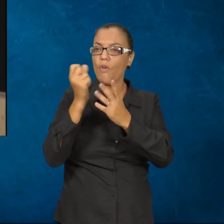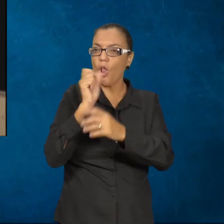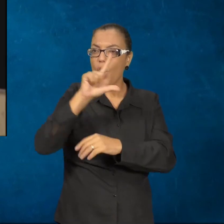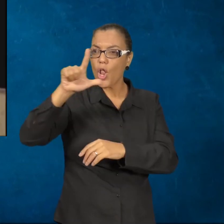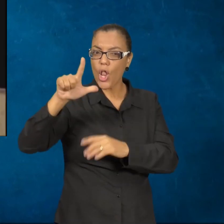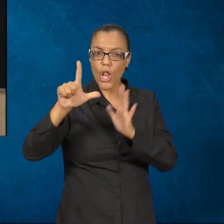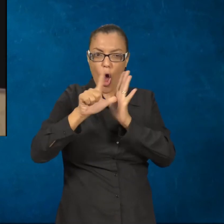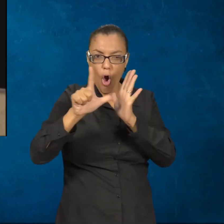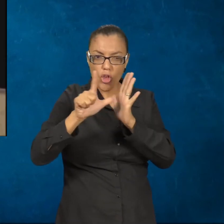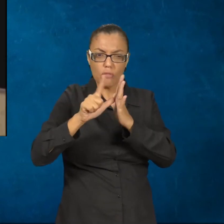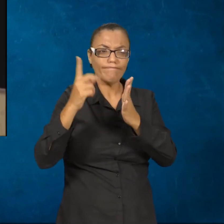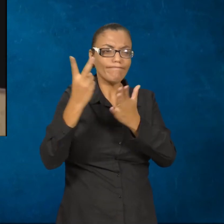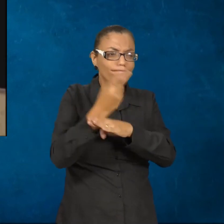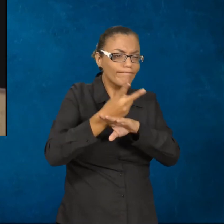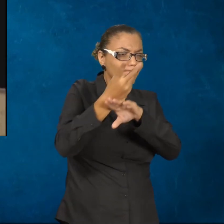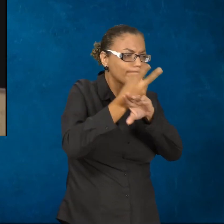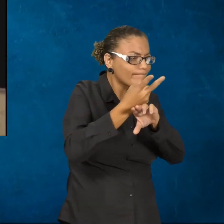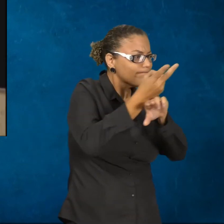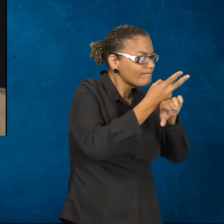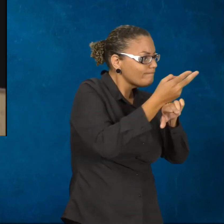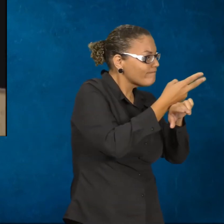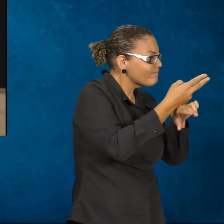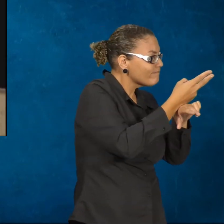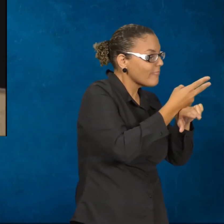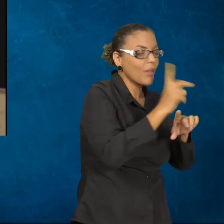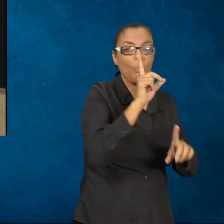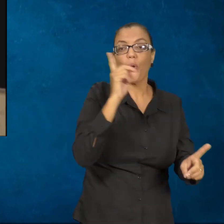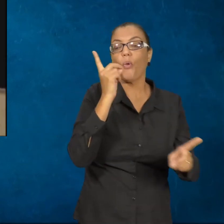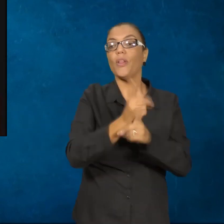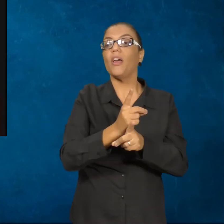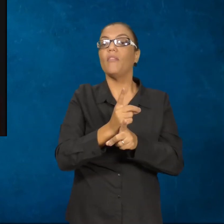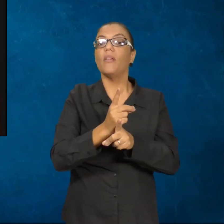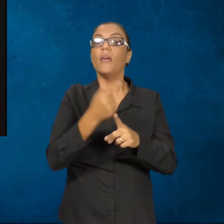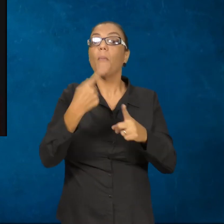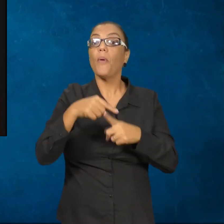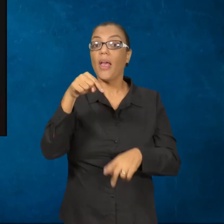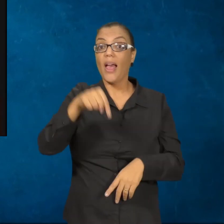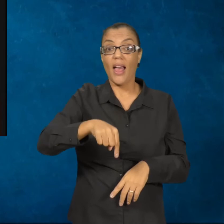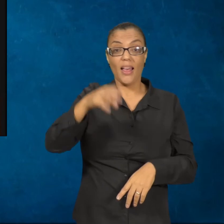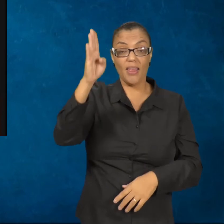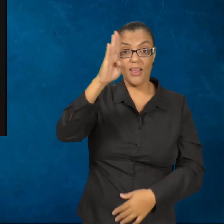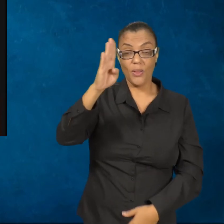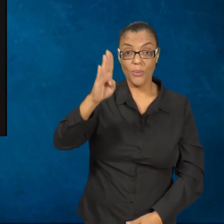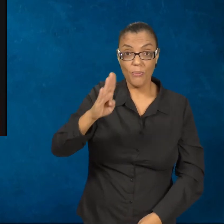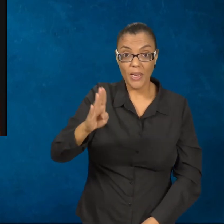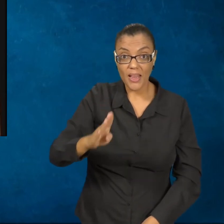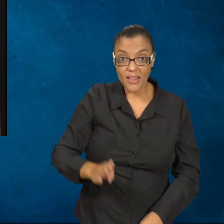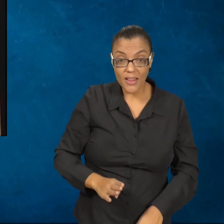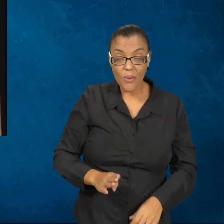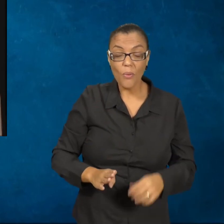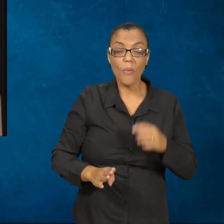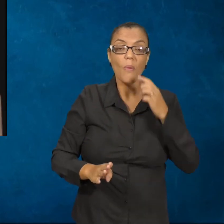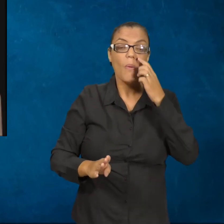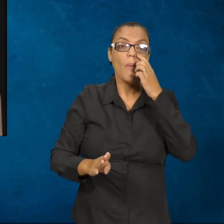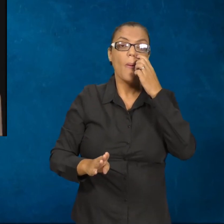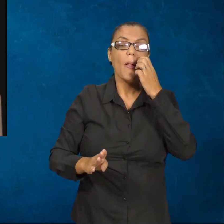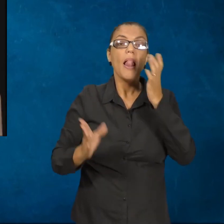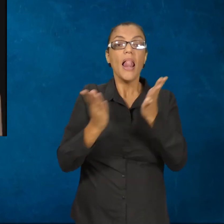no Brasil inteiro menos livrarias do que na cidade de Buenos Aires, livro só fica na moda quando aparece o